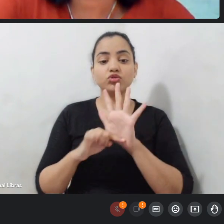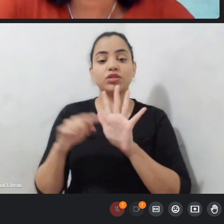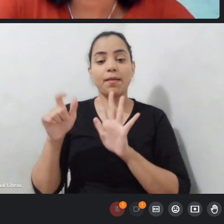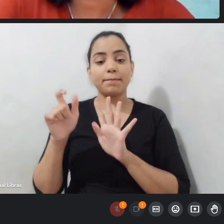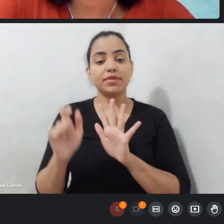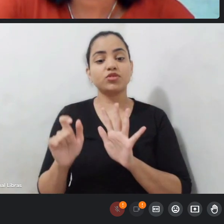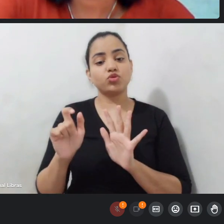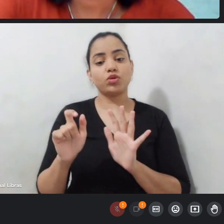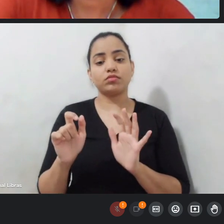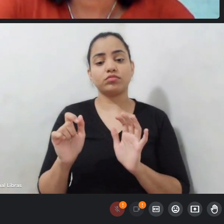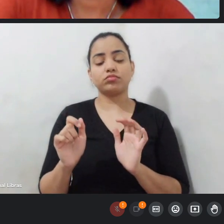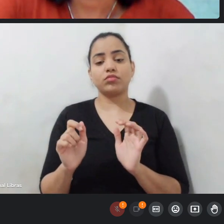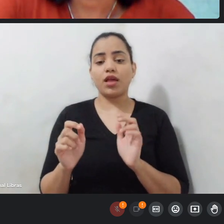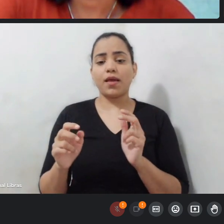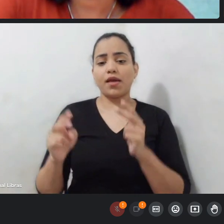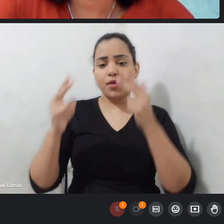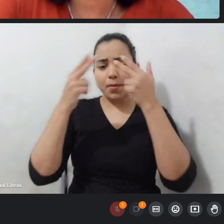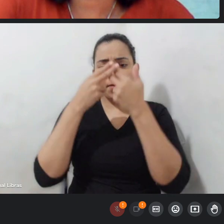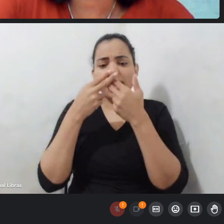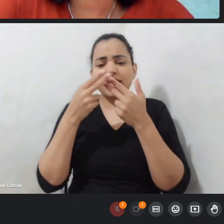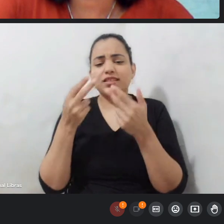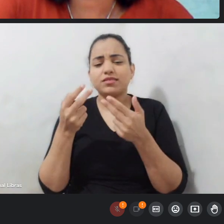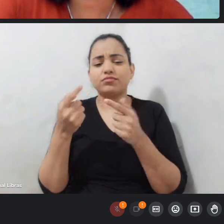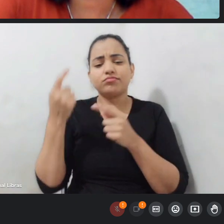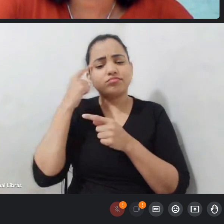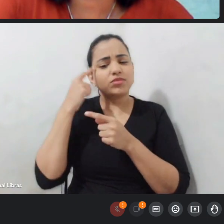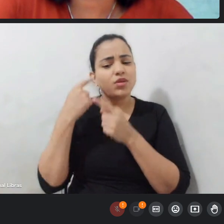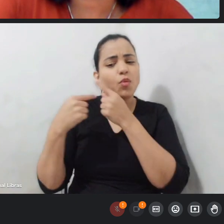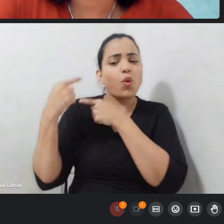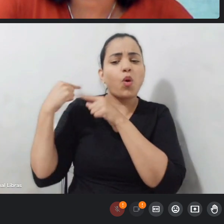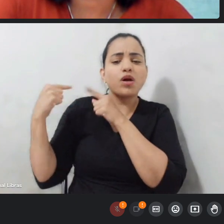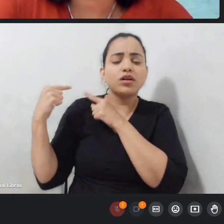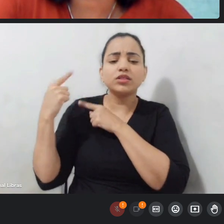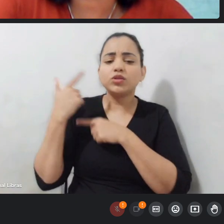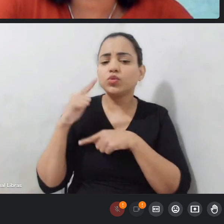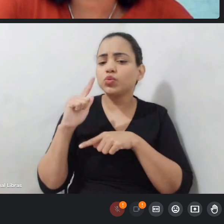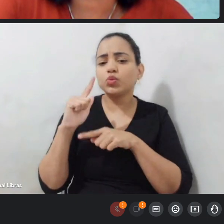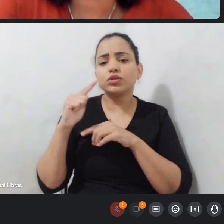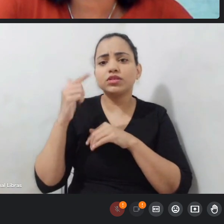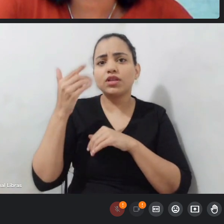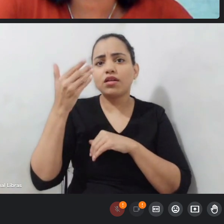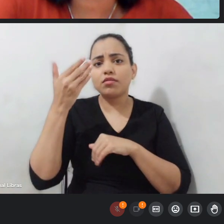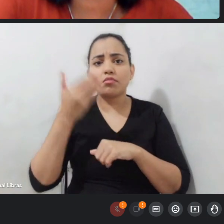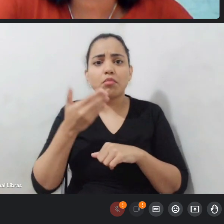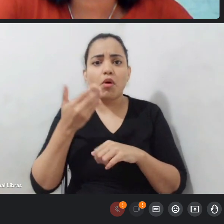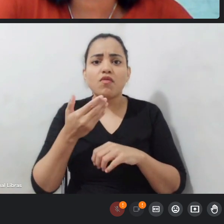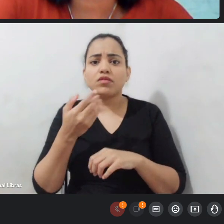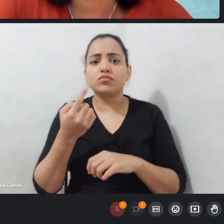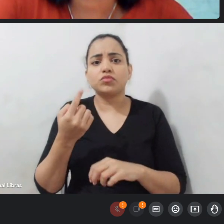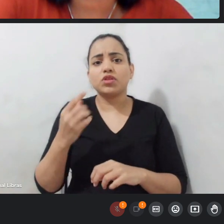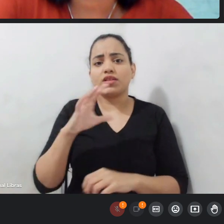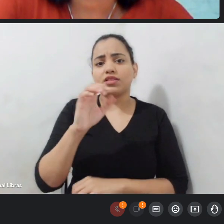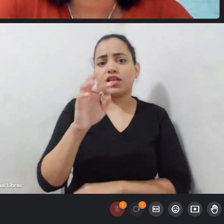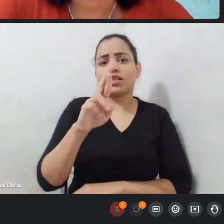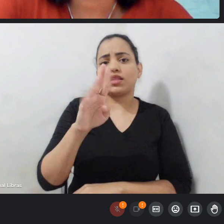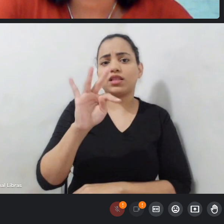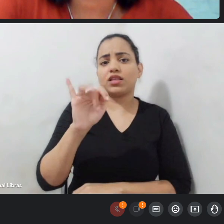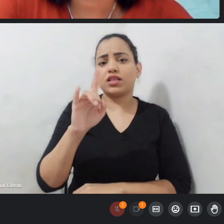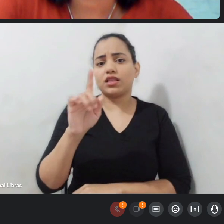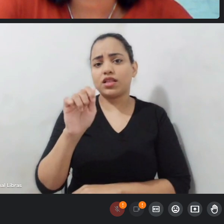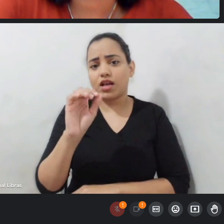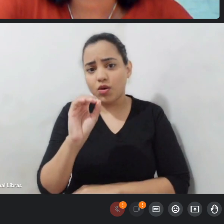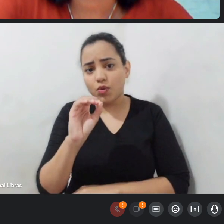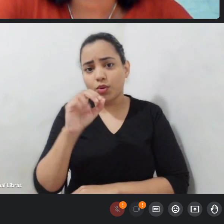arcaicos de não conseguir emitir uma certidão negativa então acho que isso seria interessante assim buscar atrelado à lei